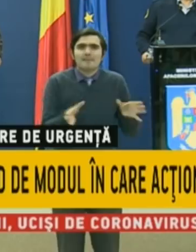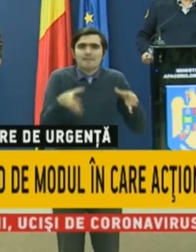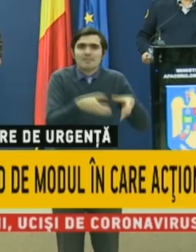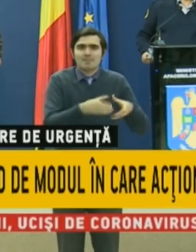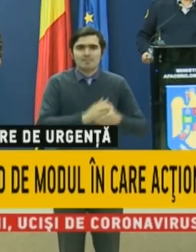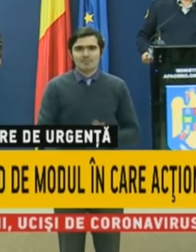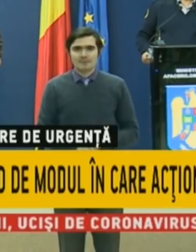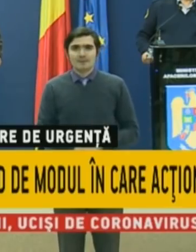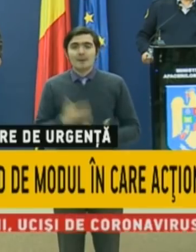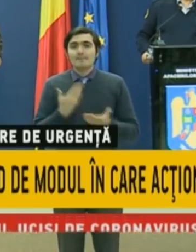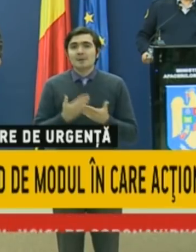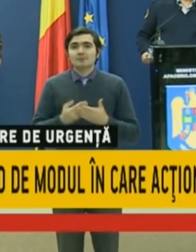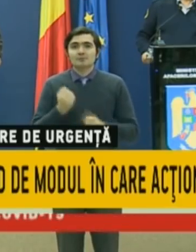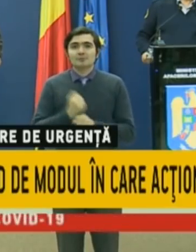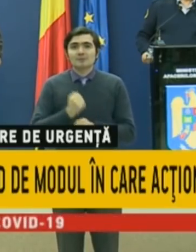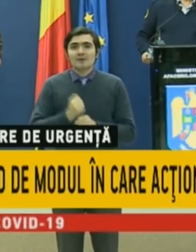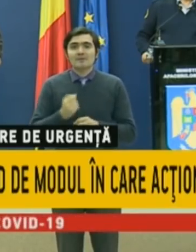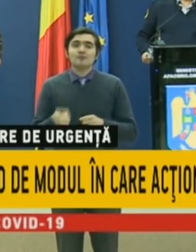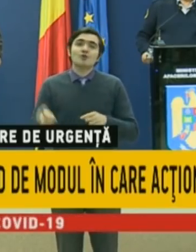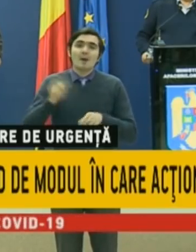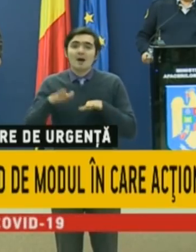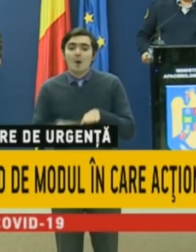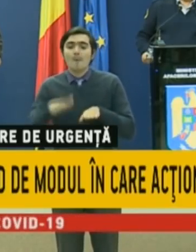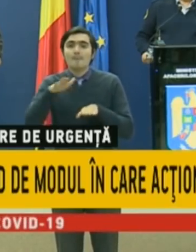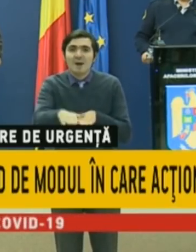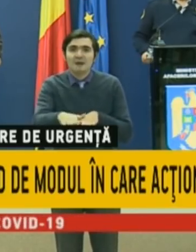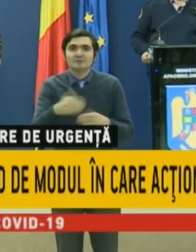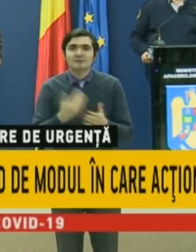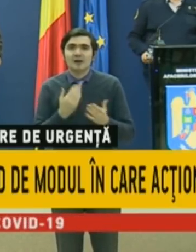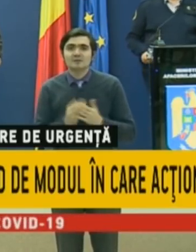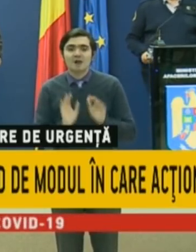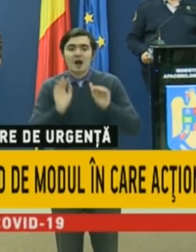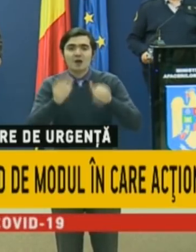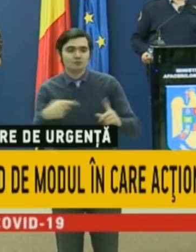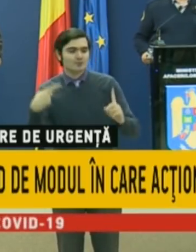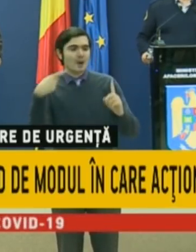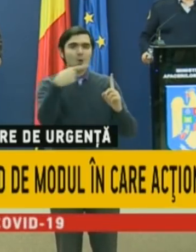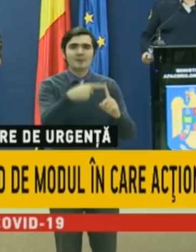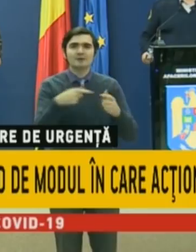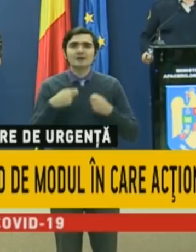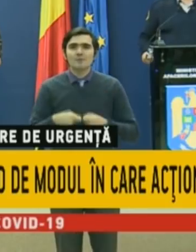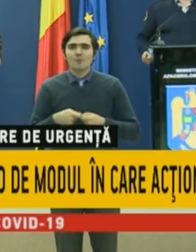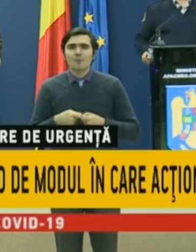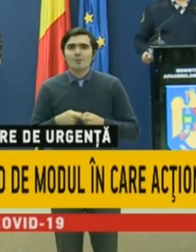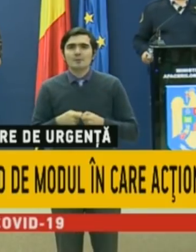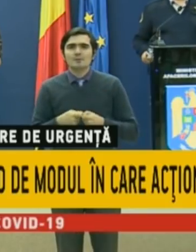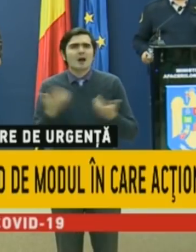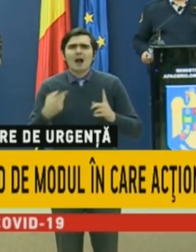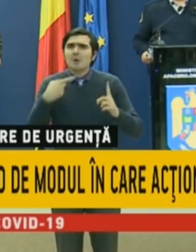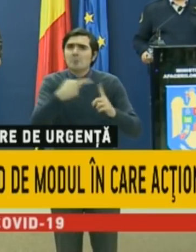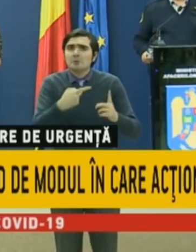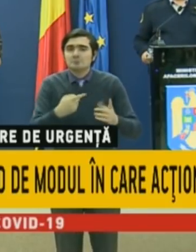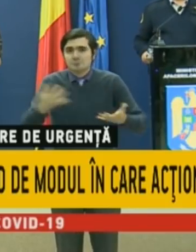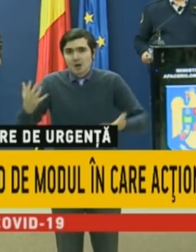încă un pas spre a atinge obiectivul nostru comun, acela de a câștiga